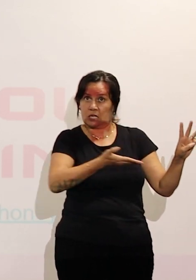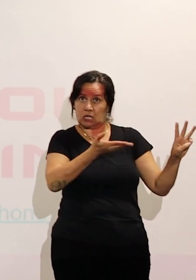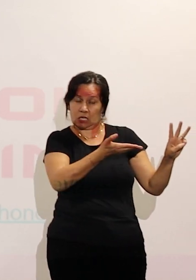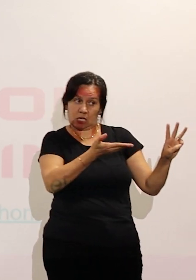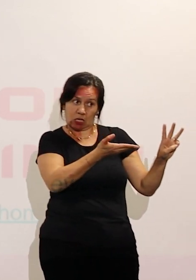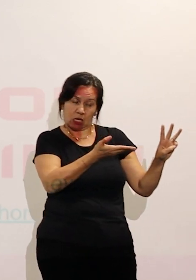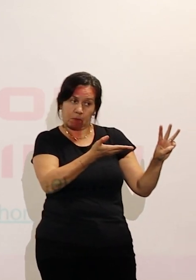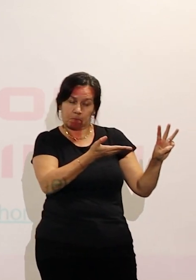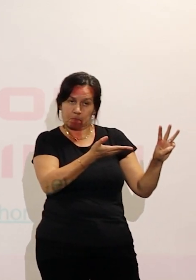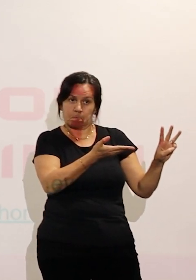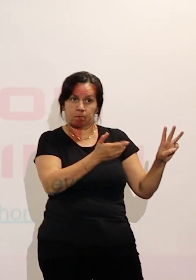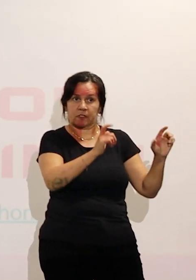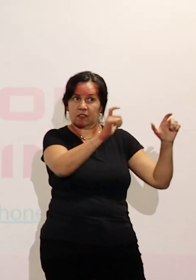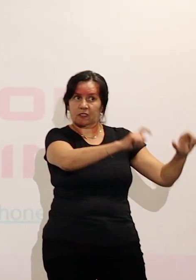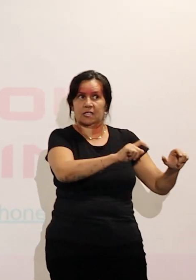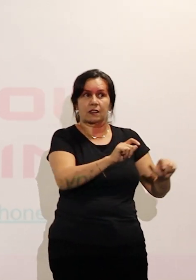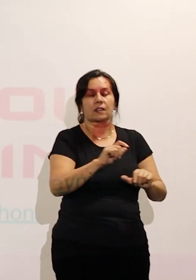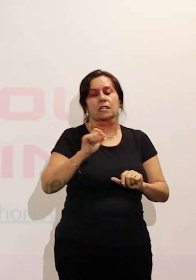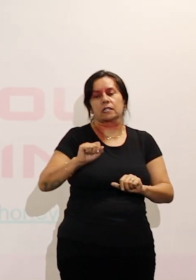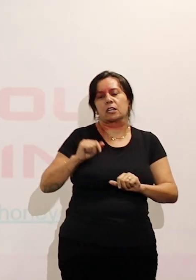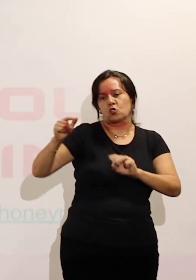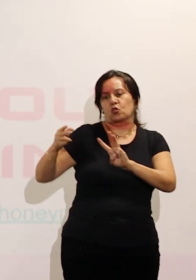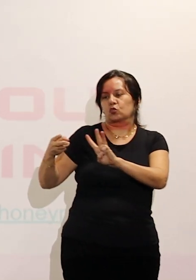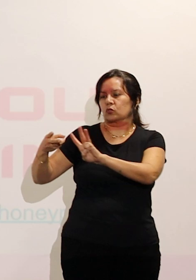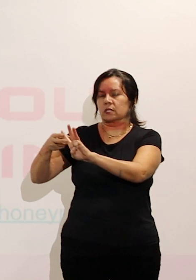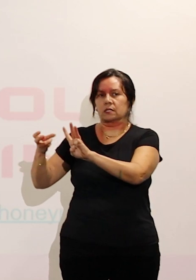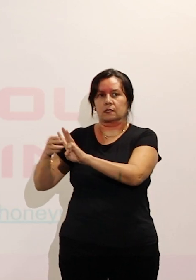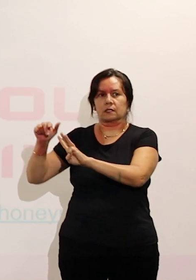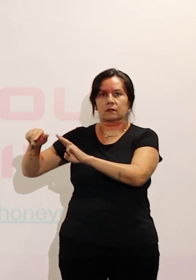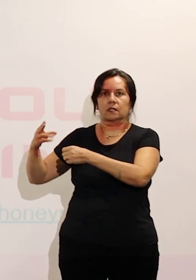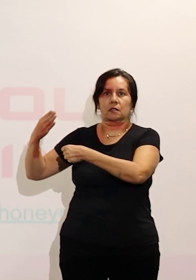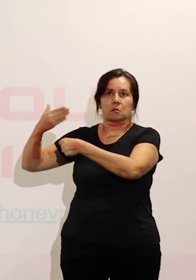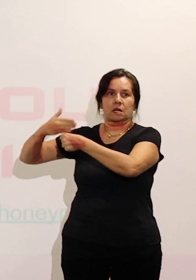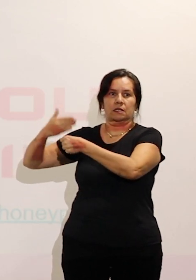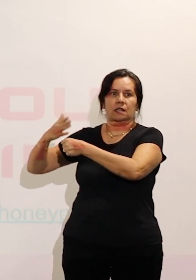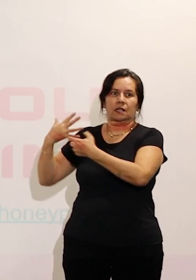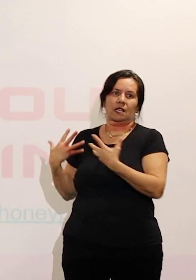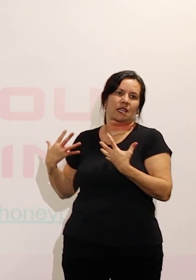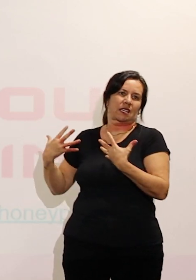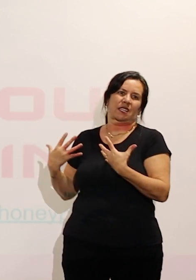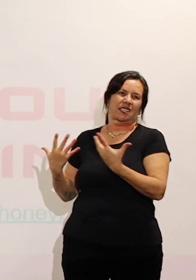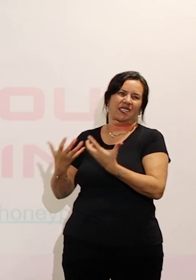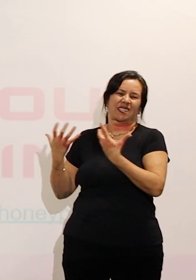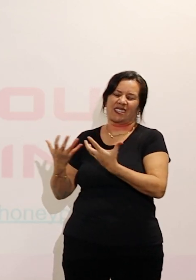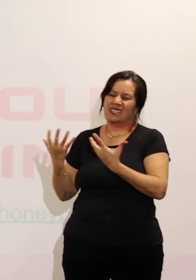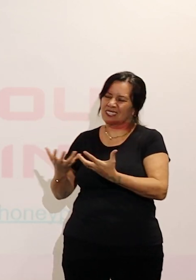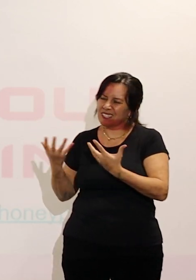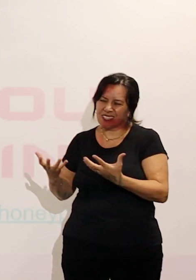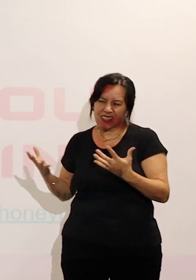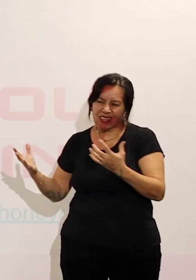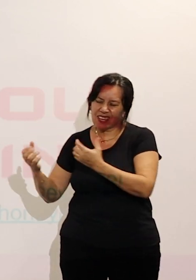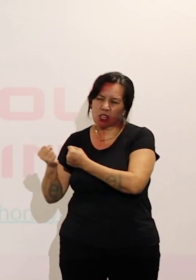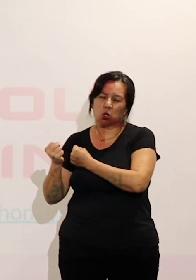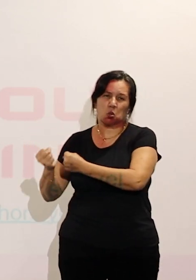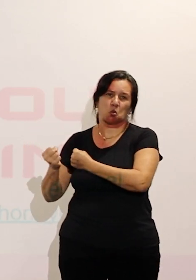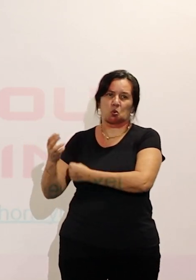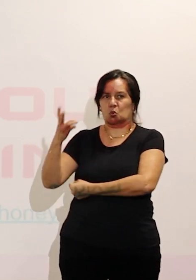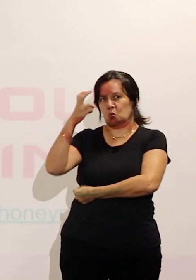e tem o indígena que ele saiu e veio para a cidade grande, ele quer abraçar a cultura não